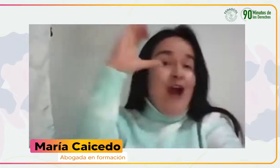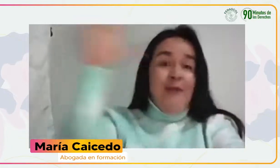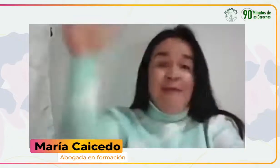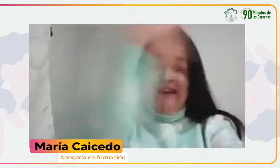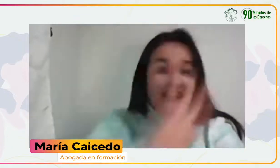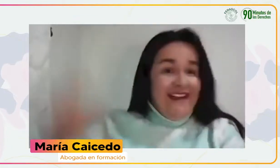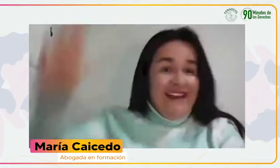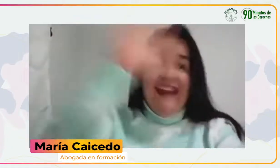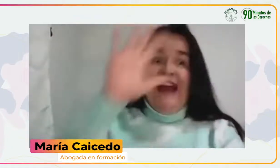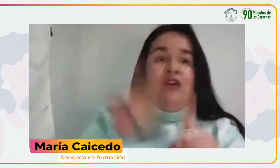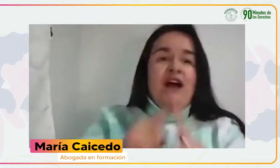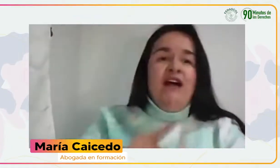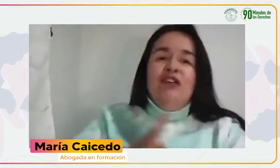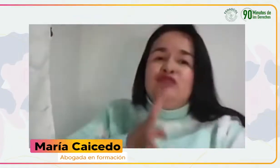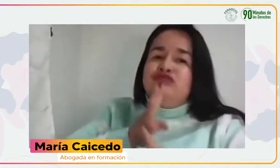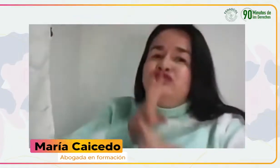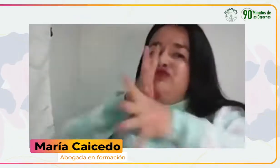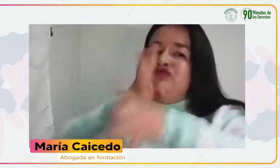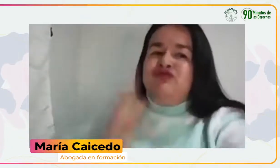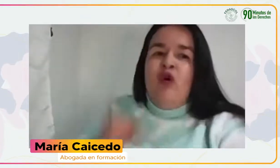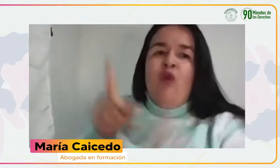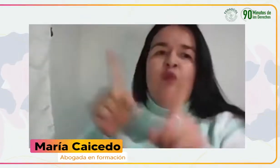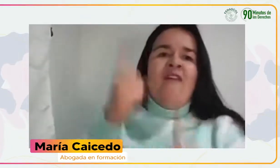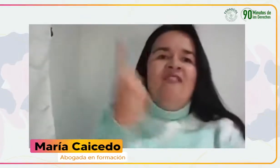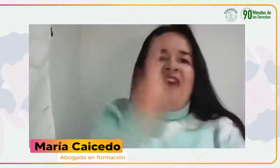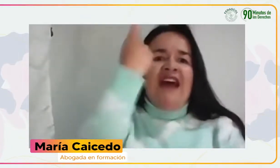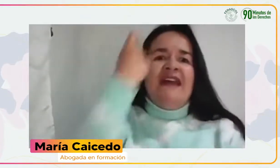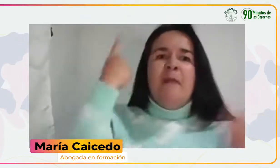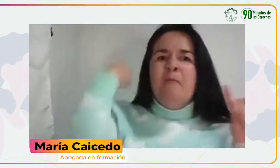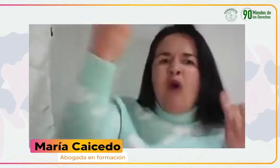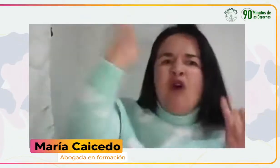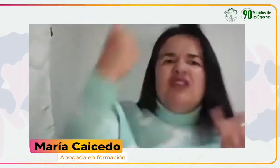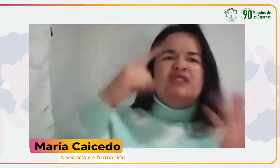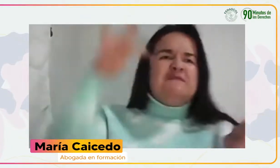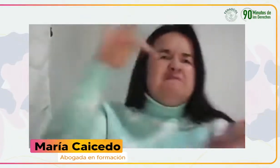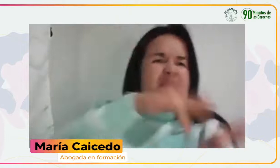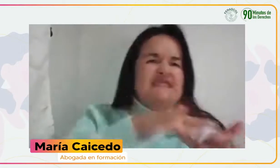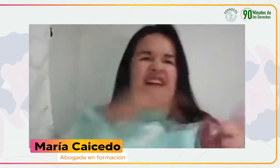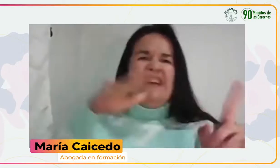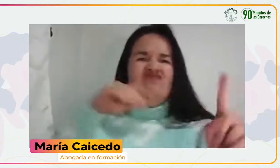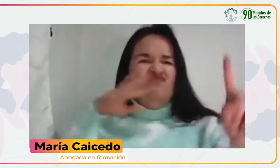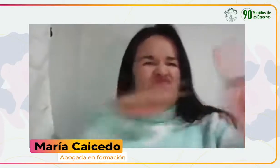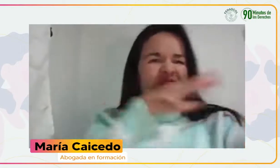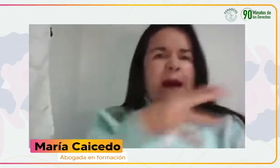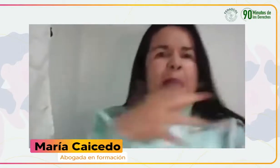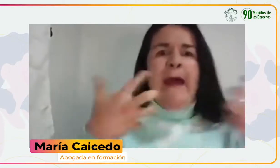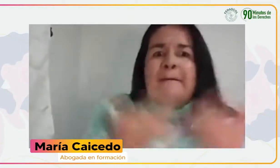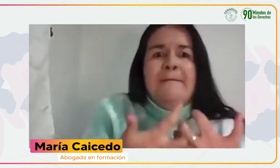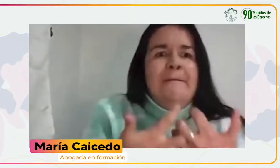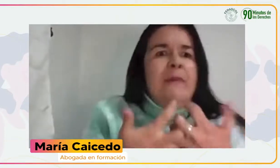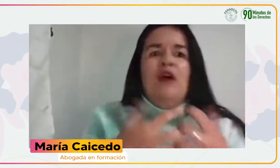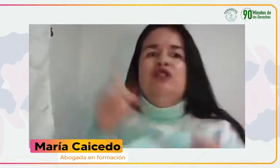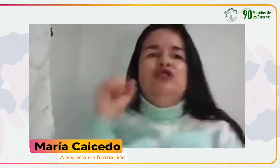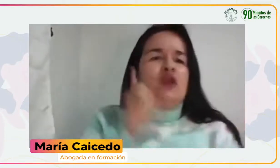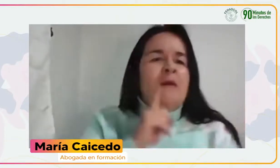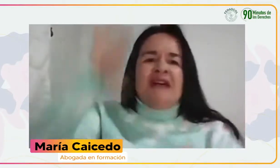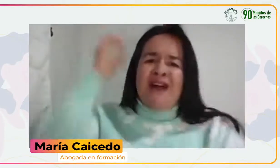quiero contarles que en Colombia realmente nos hace falta ese tema de